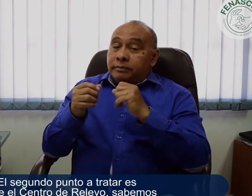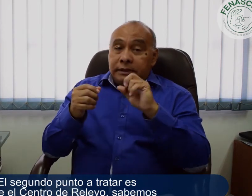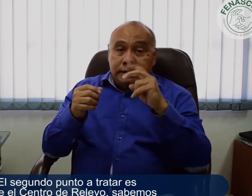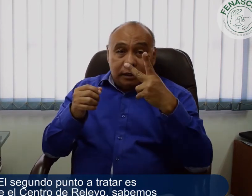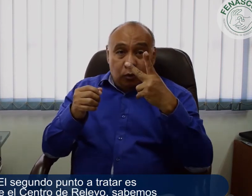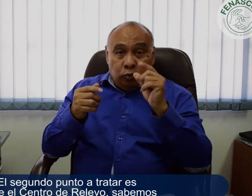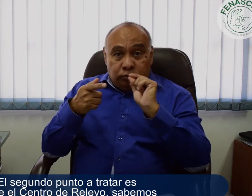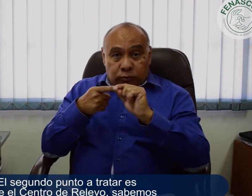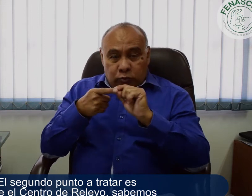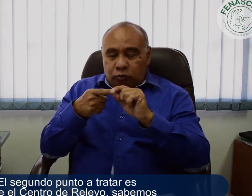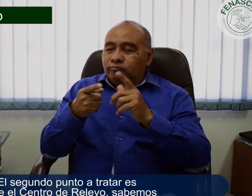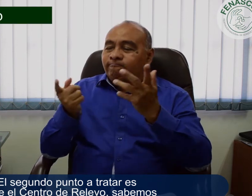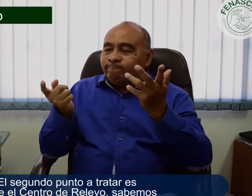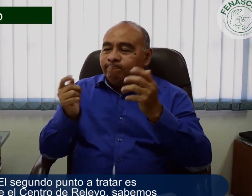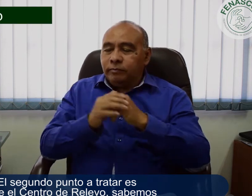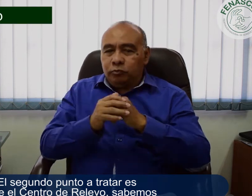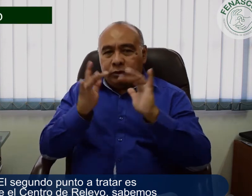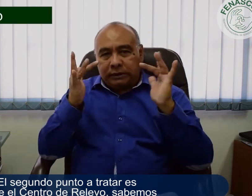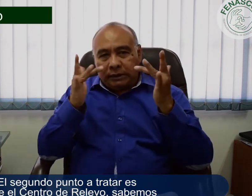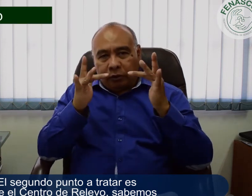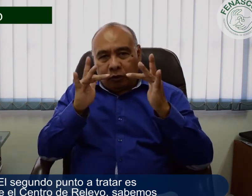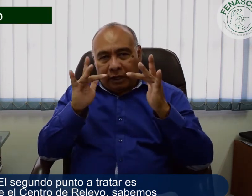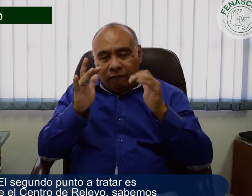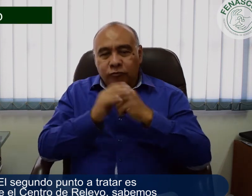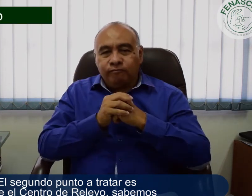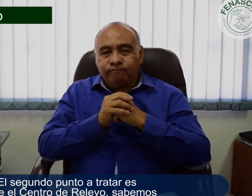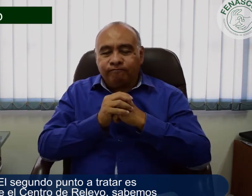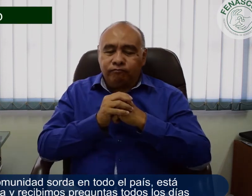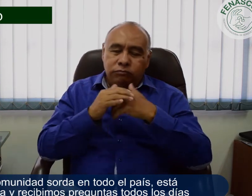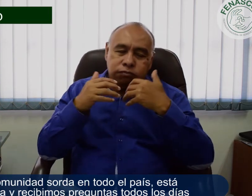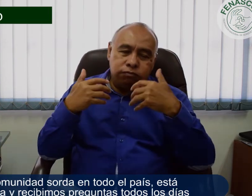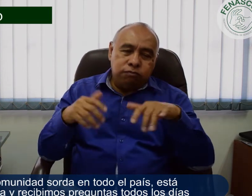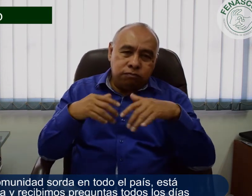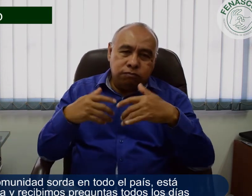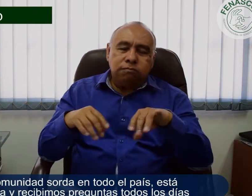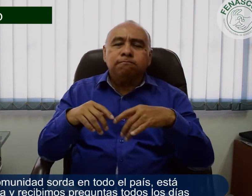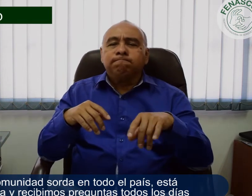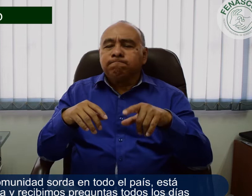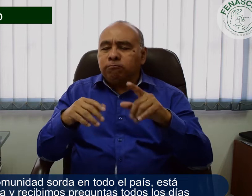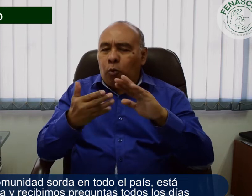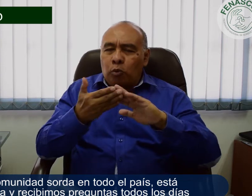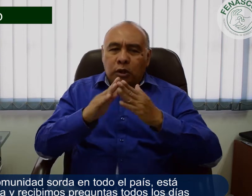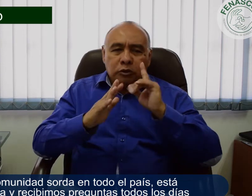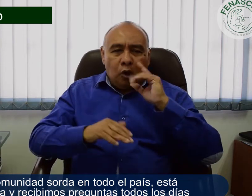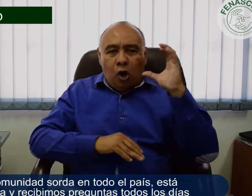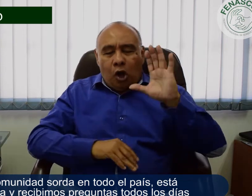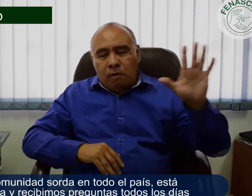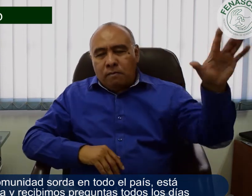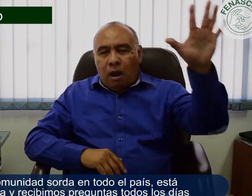segundo punto a tratar es sobre el centro de relevo. Sabemos que la comunidad sorda en todo el país está preocupada y